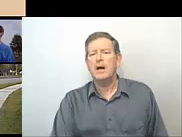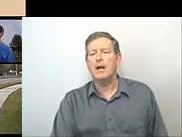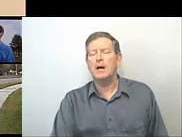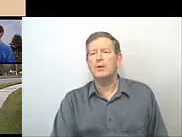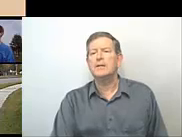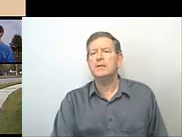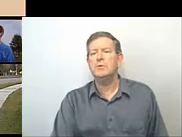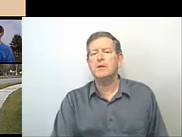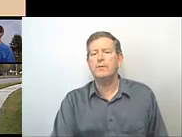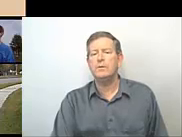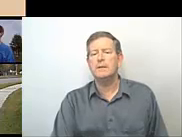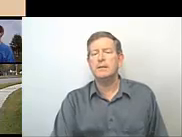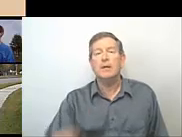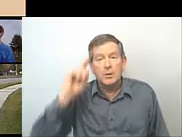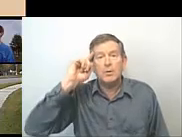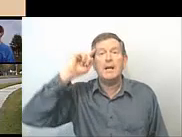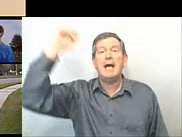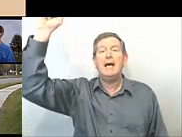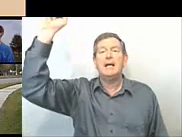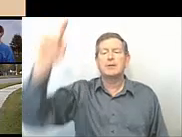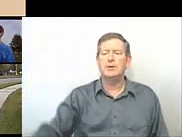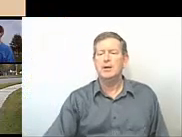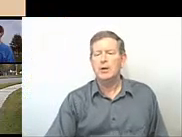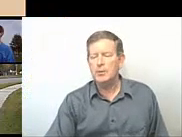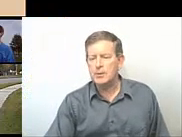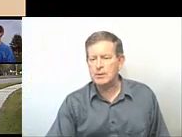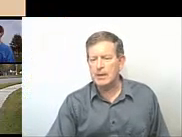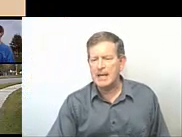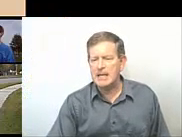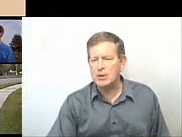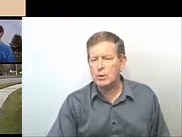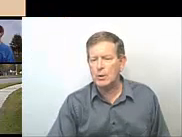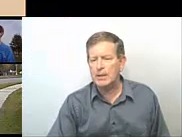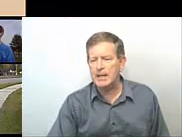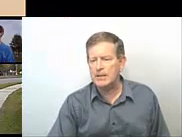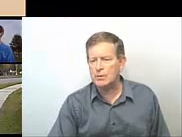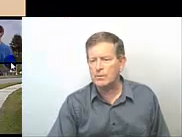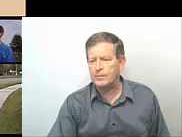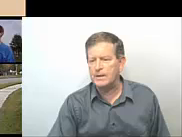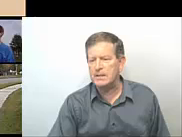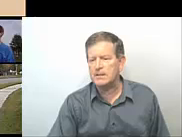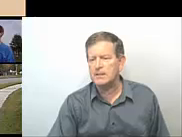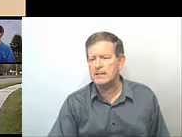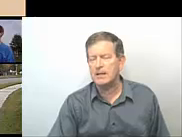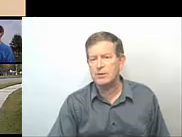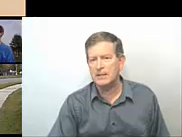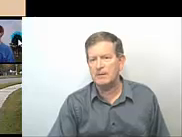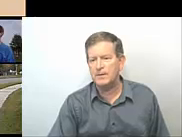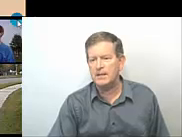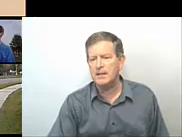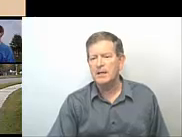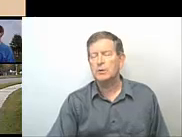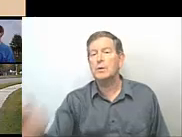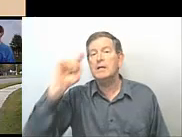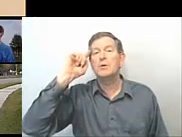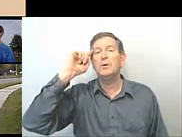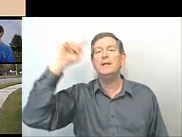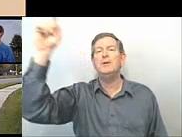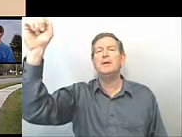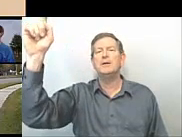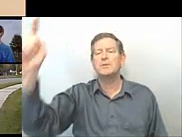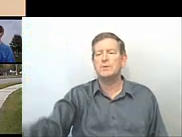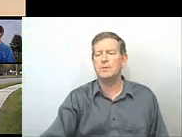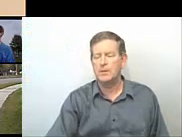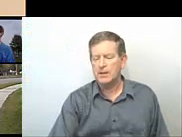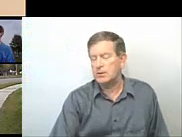voilà, voilà. Alors ici, nous avons connaître. Le monsieur là, il connaît son fils, il sait que c'est David, donc il